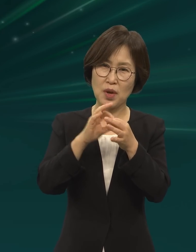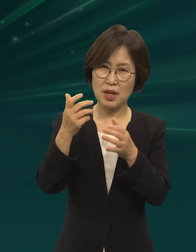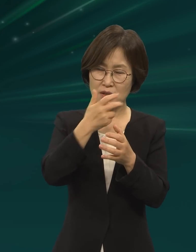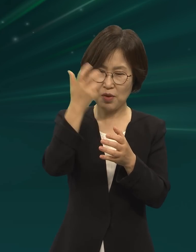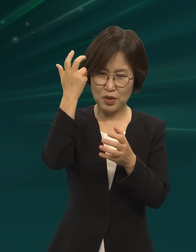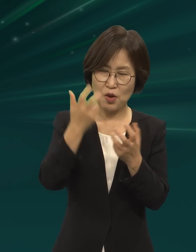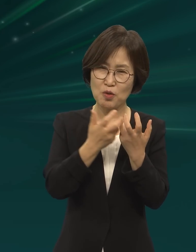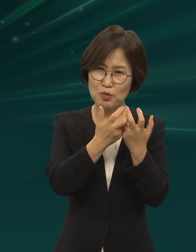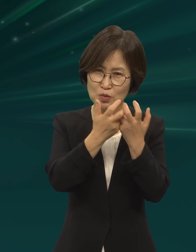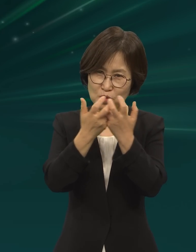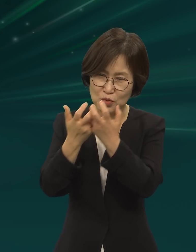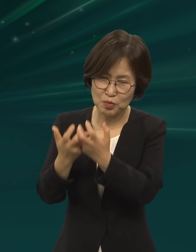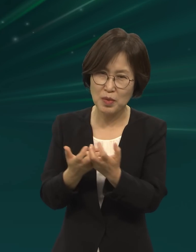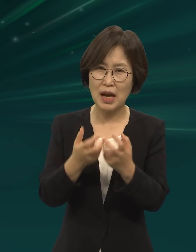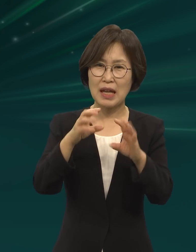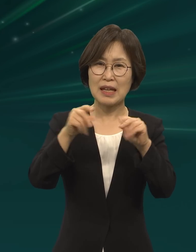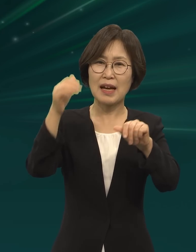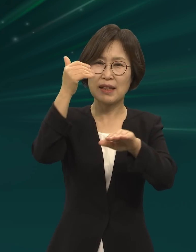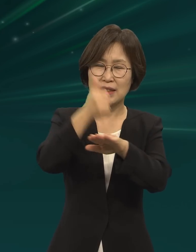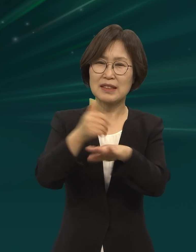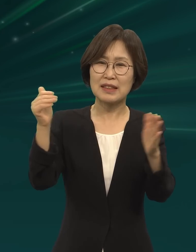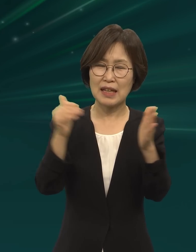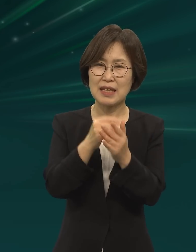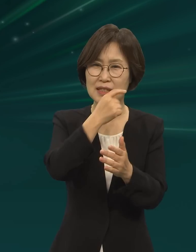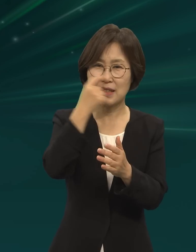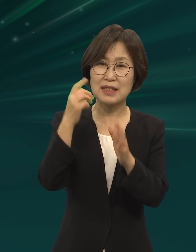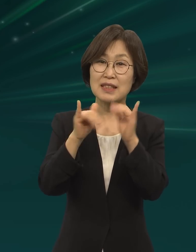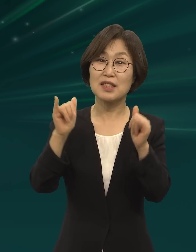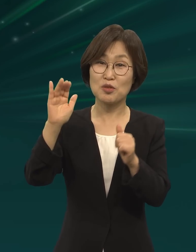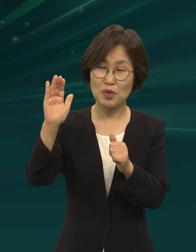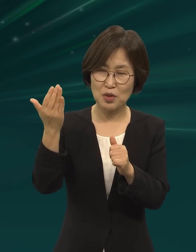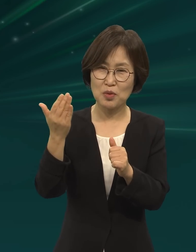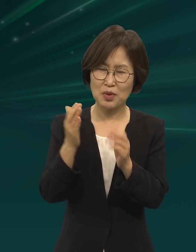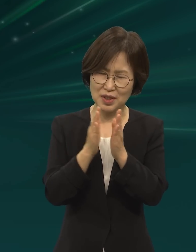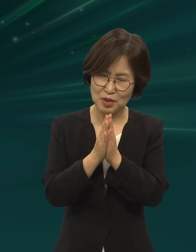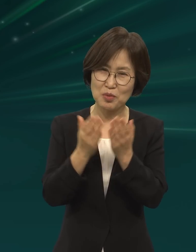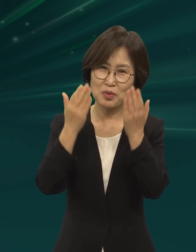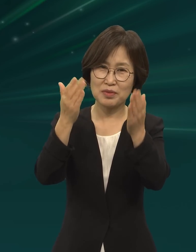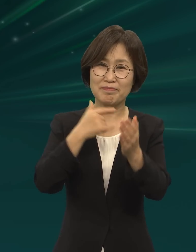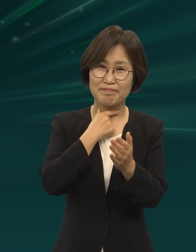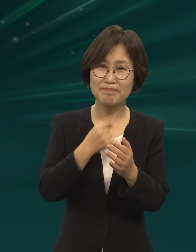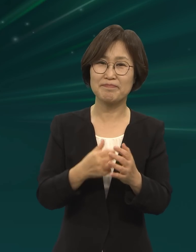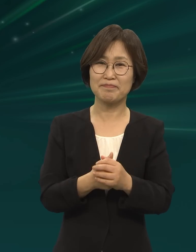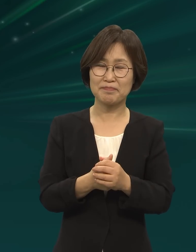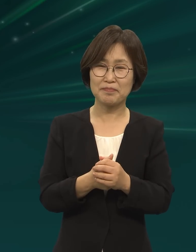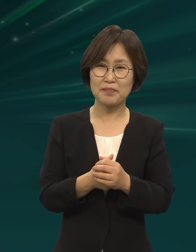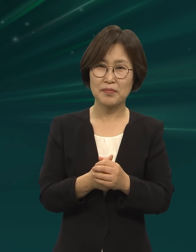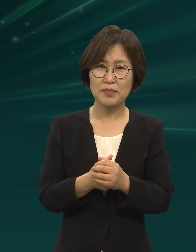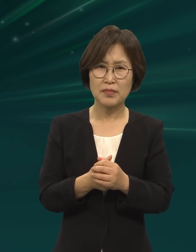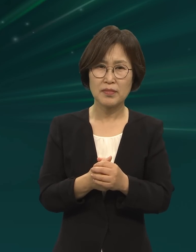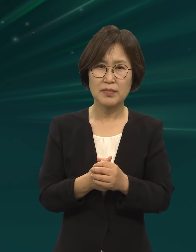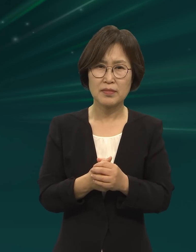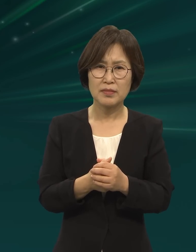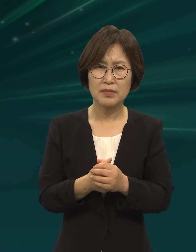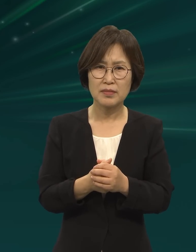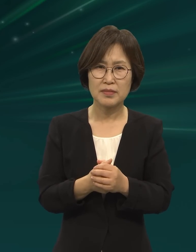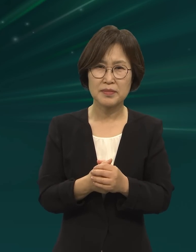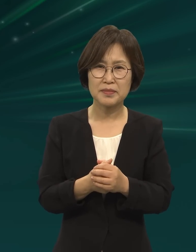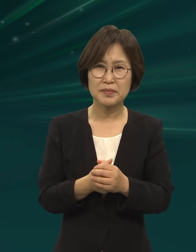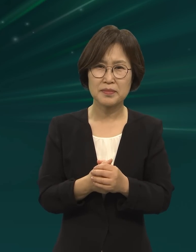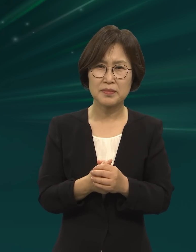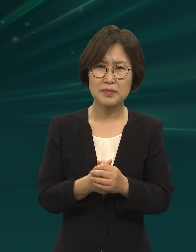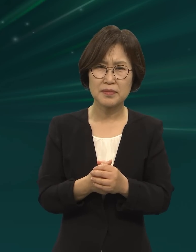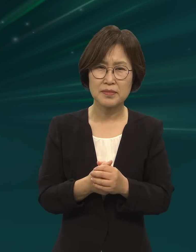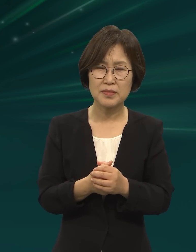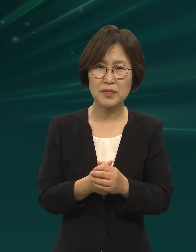충만하여 땅 끝까지 믿음의 증인이 되도록. 세 번째로 우리 어르신 교회를 위해 교회 비전인